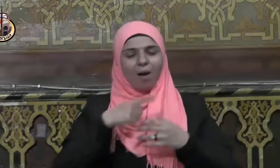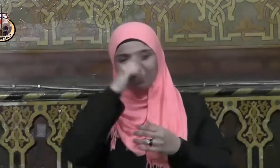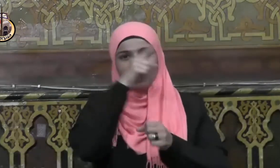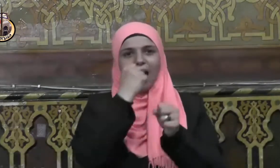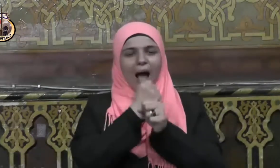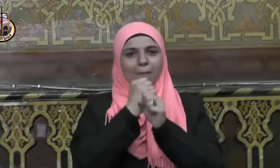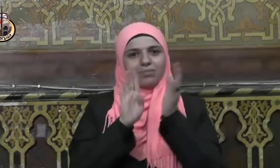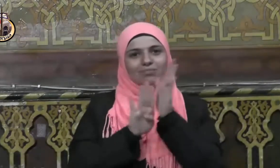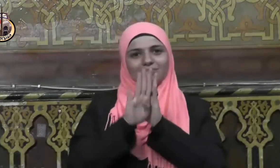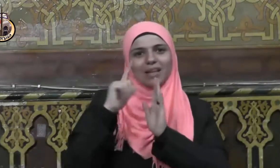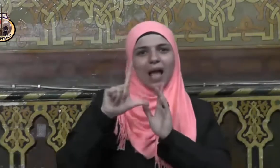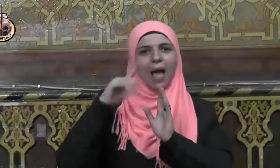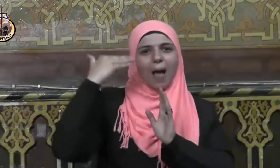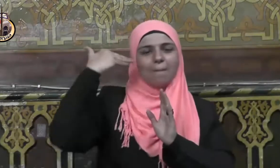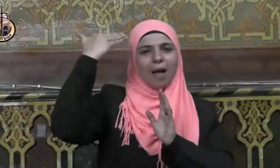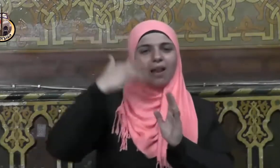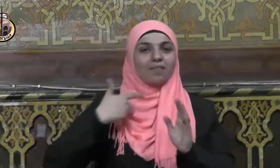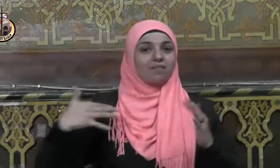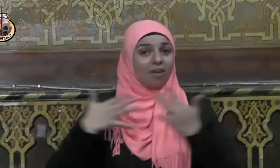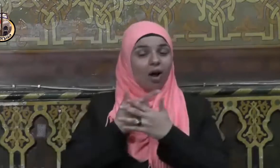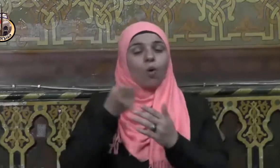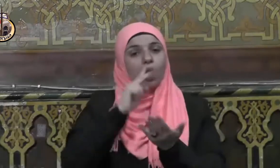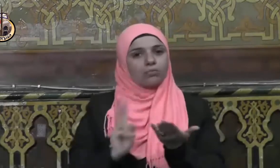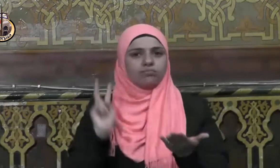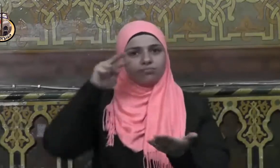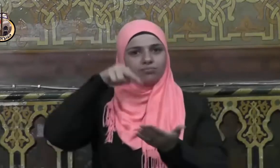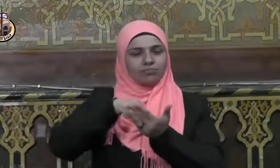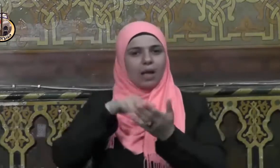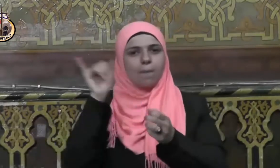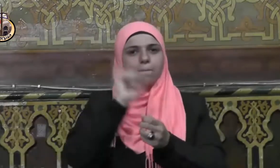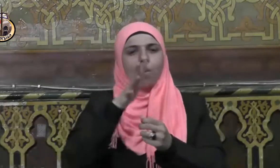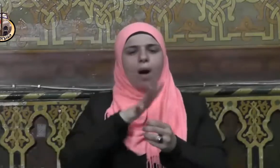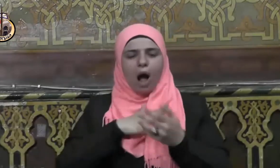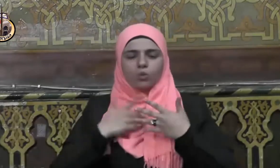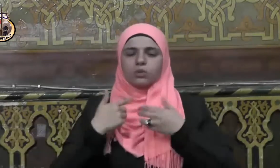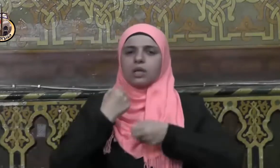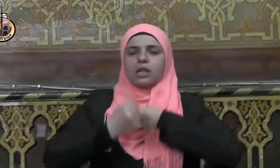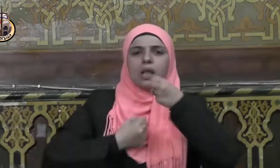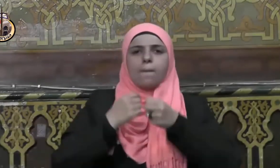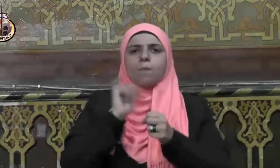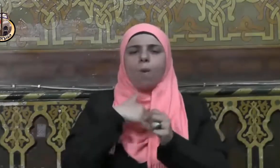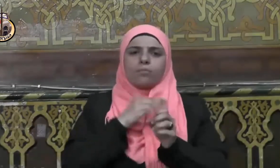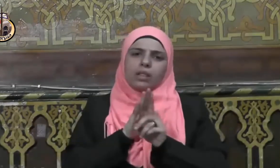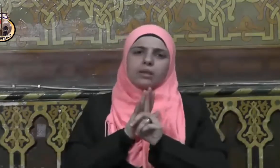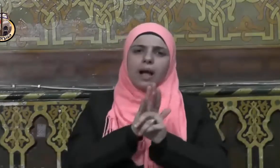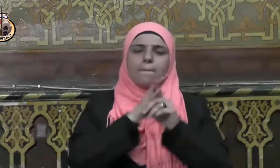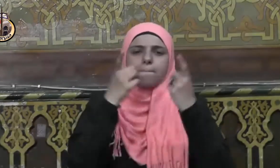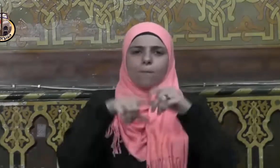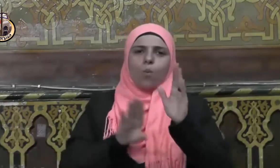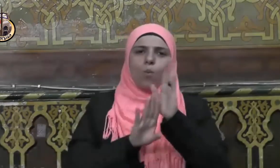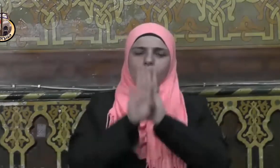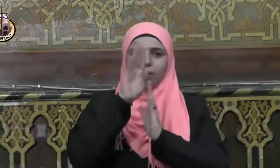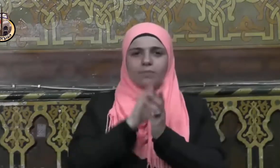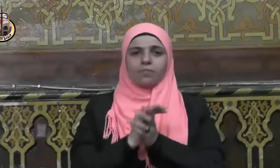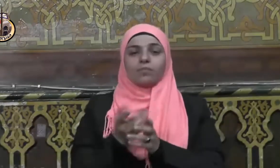آماله، والاستعداد الدائم للتضحية من أجله، والدفاع عن